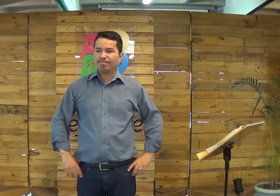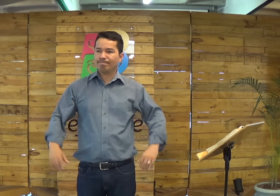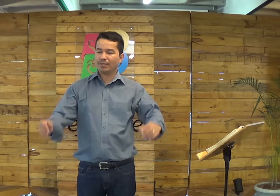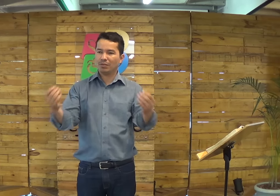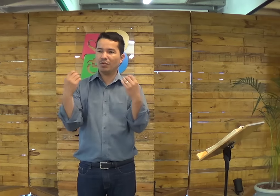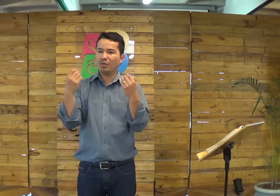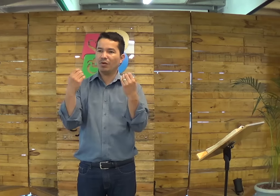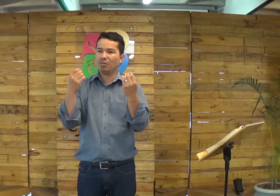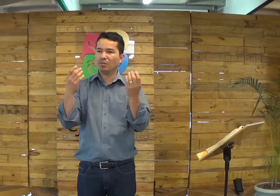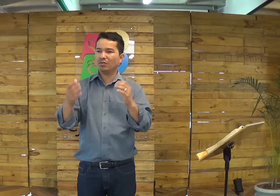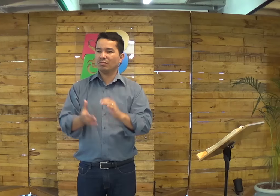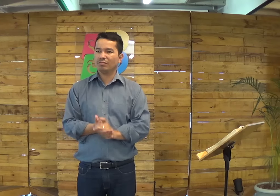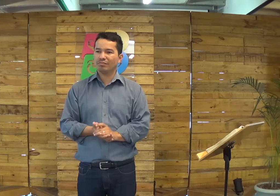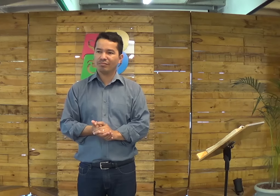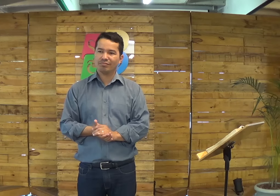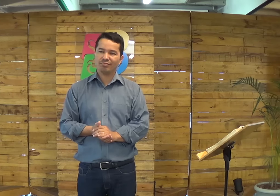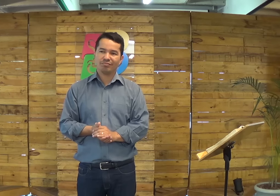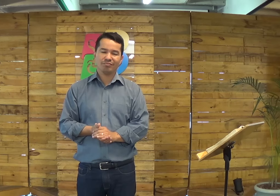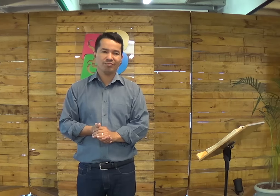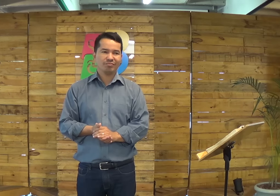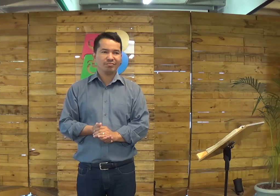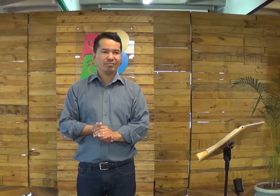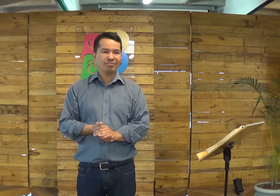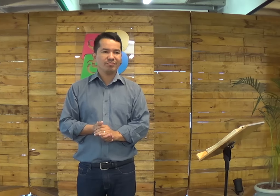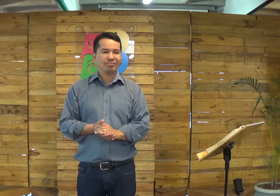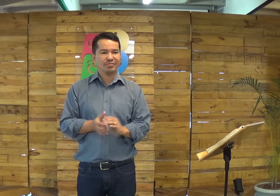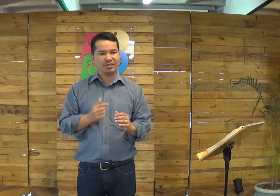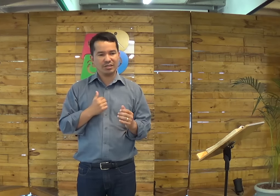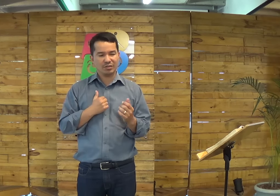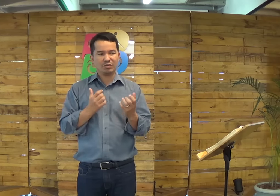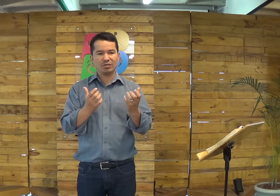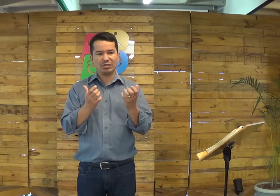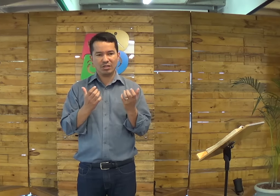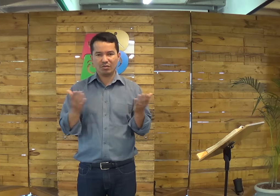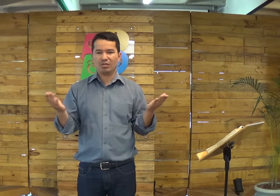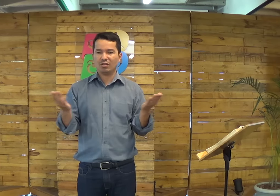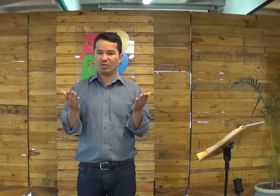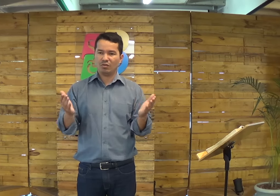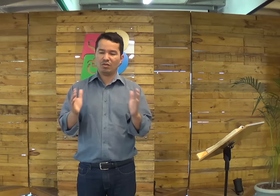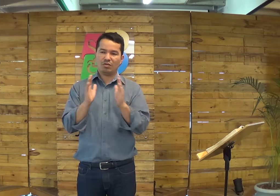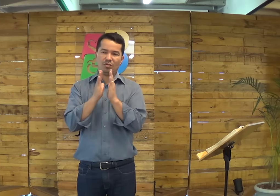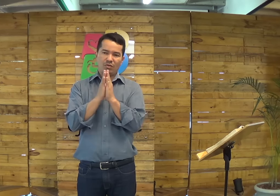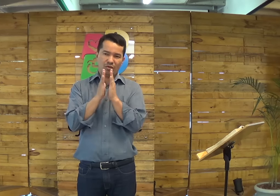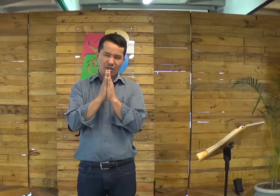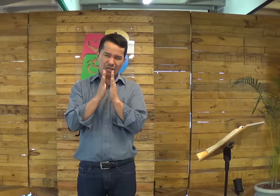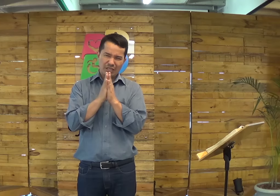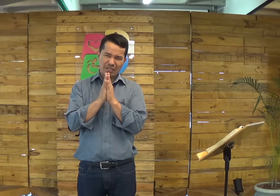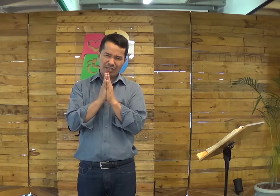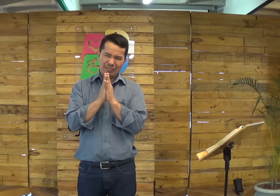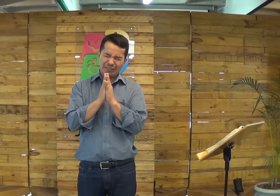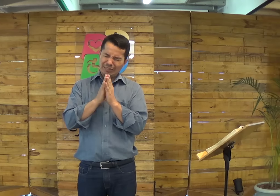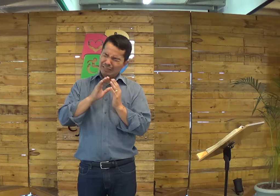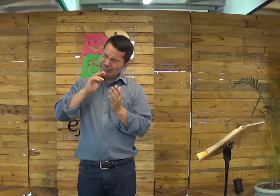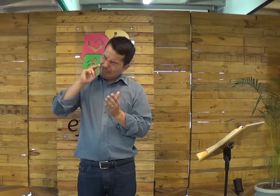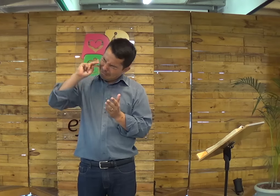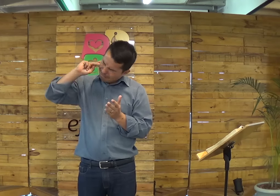novo e como que pode isso então eu queria agora realmente orar